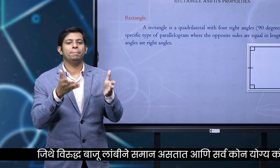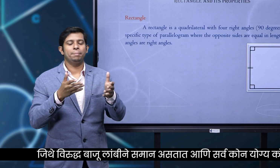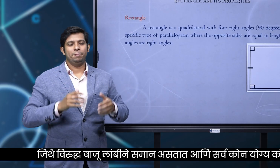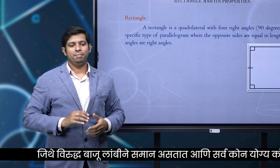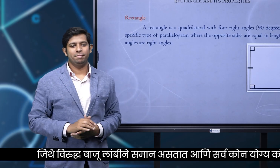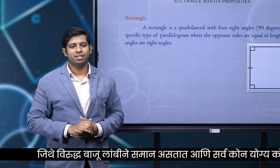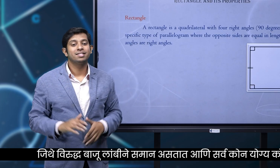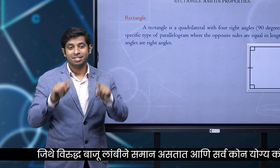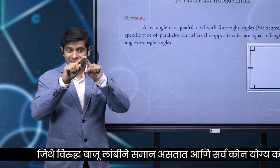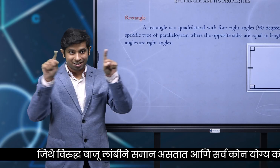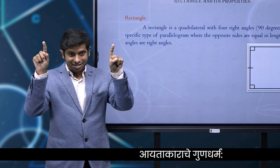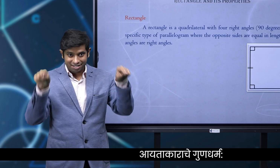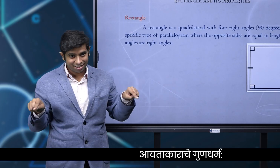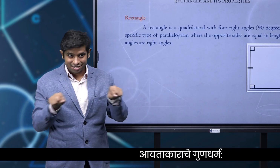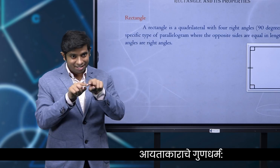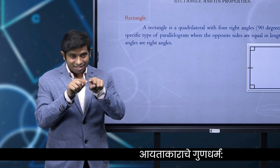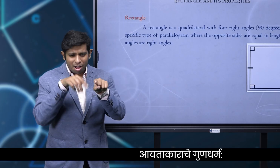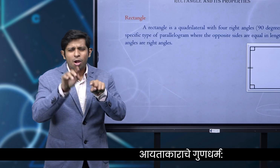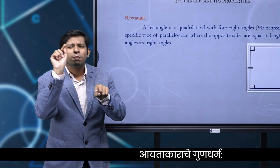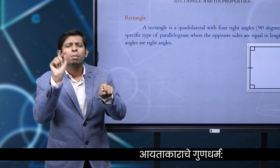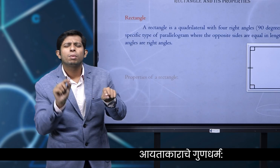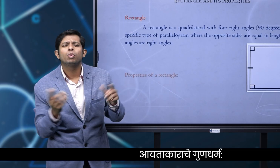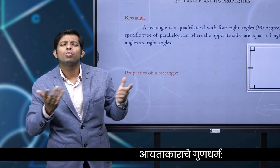योग्य कोन असतात. आयताकाराचे गुणधर्म.